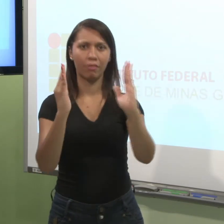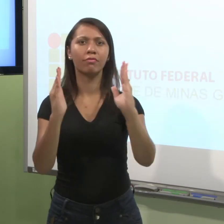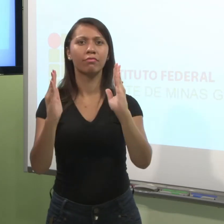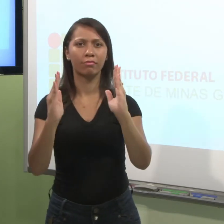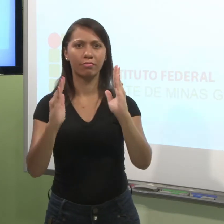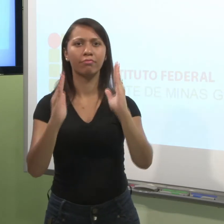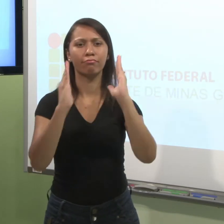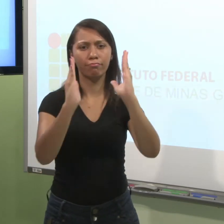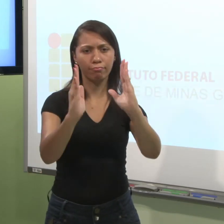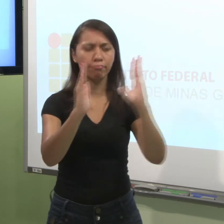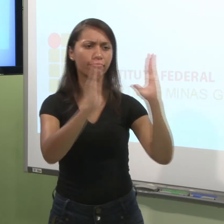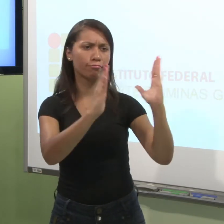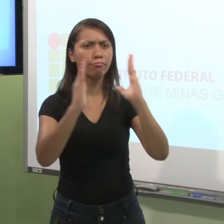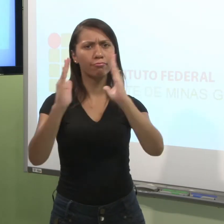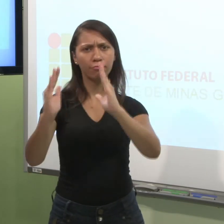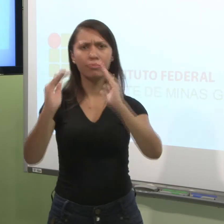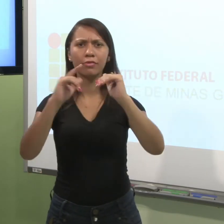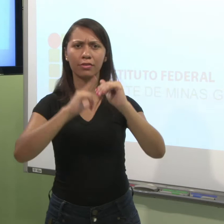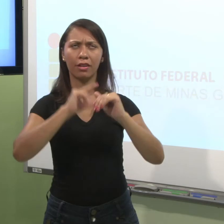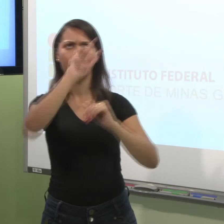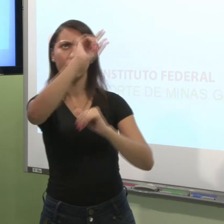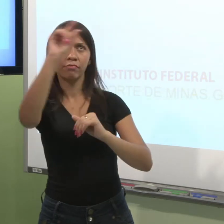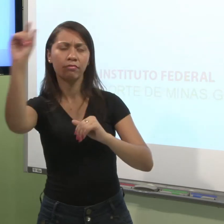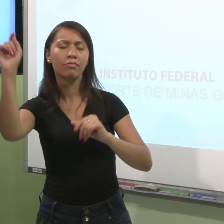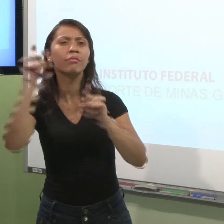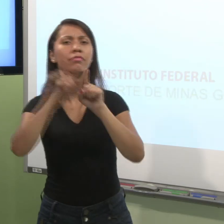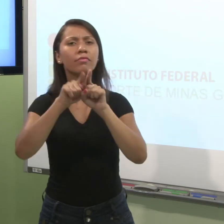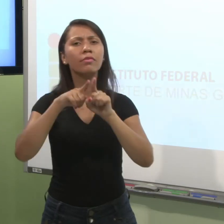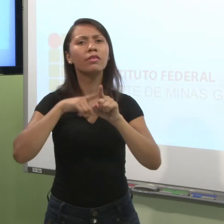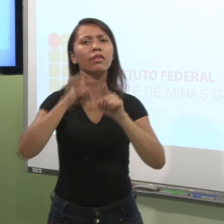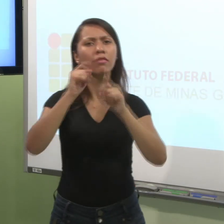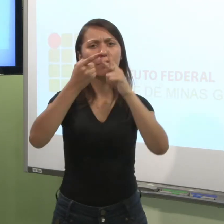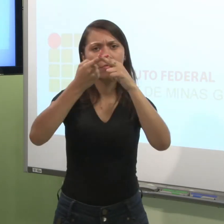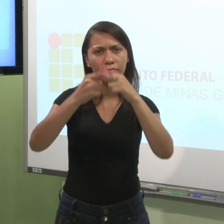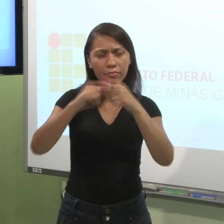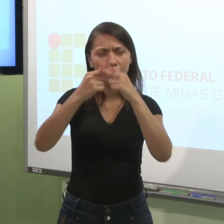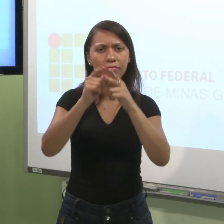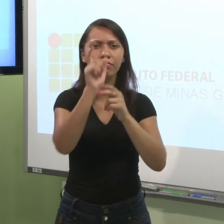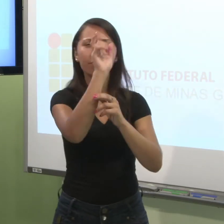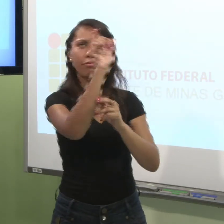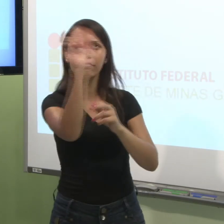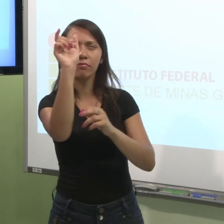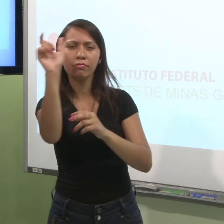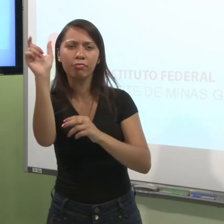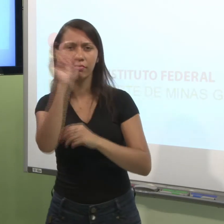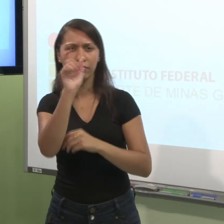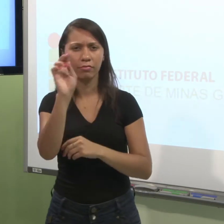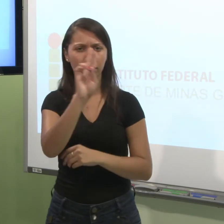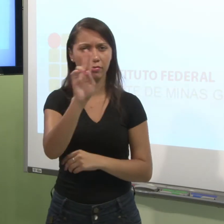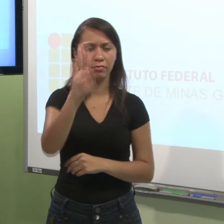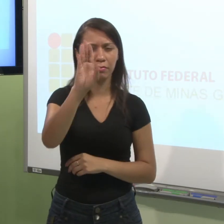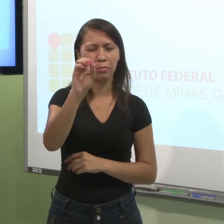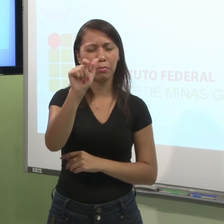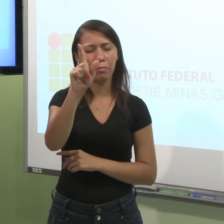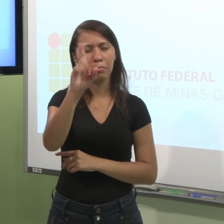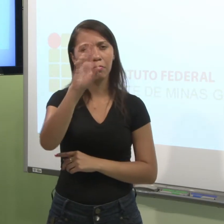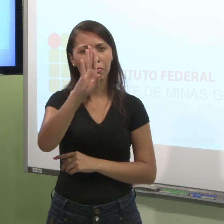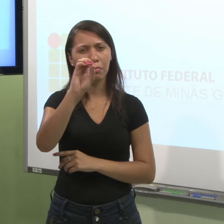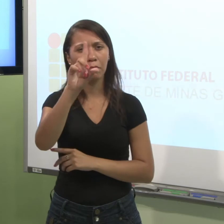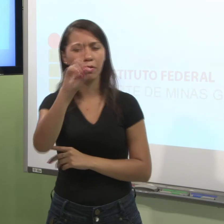superior. A outra aba na janela Formatar Células, chamada Borda, ou seja, como o próprio nome da aba